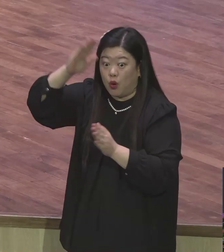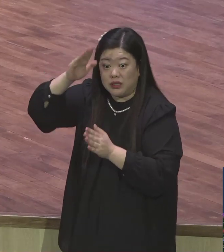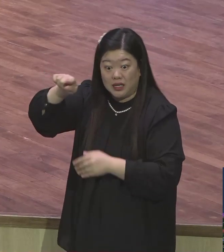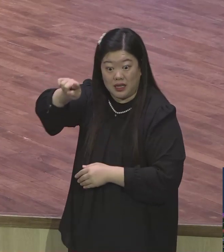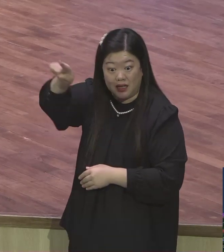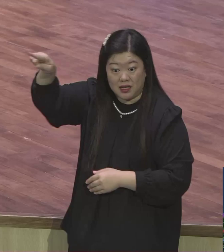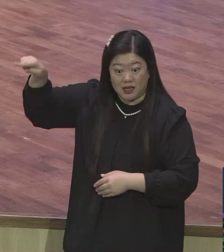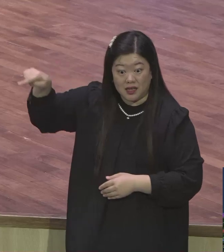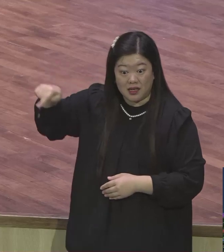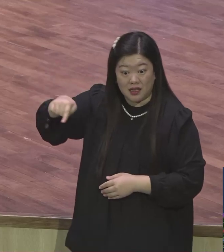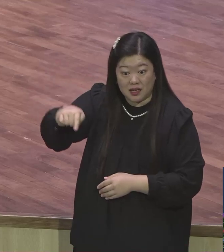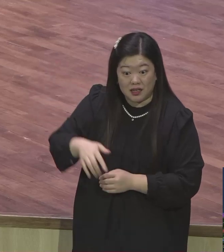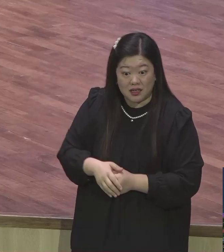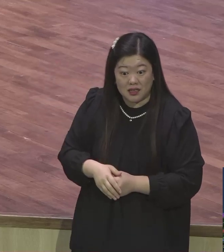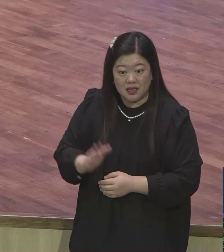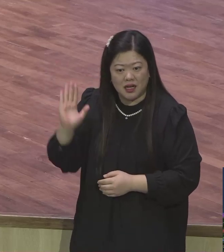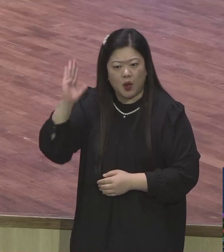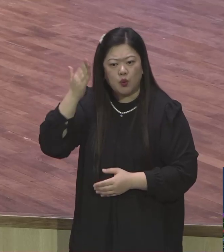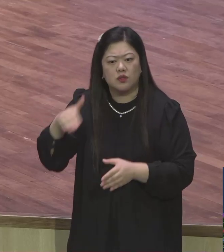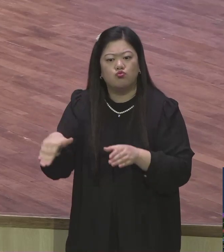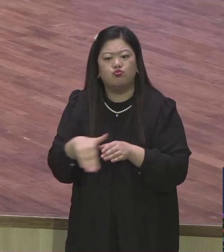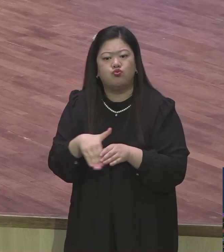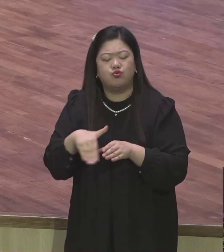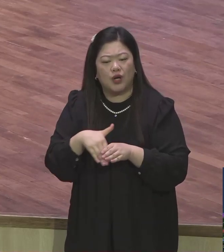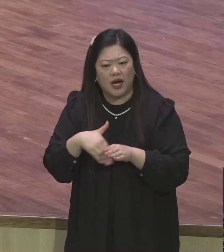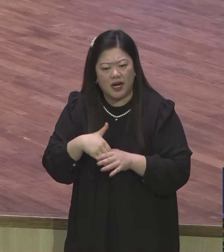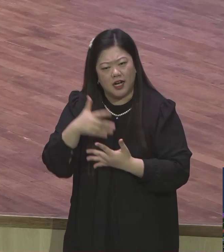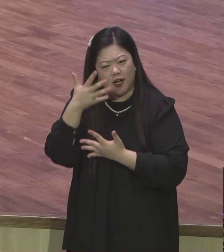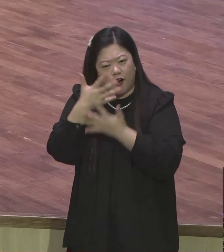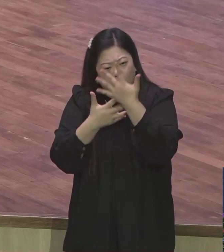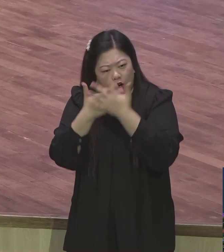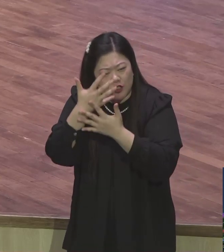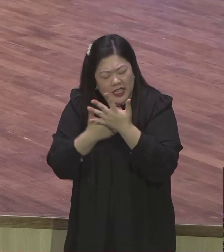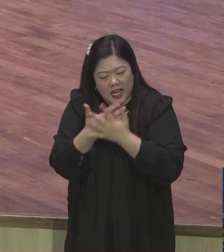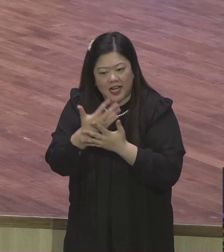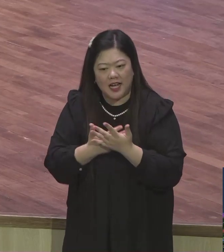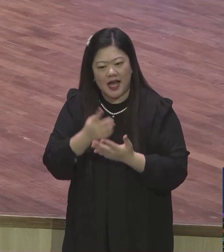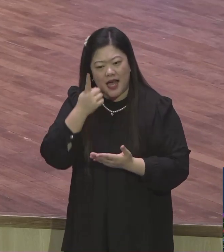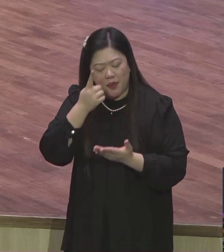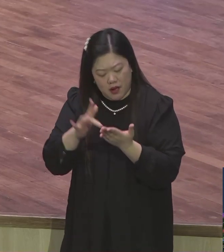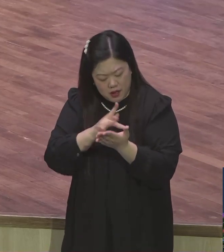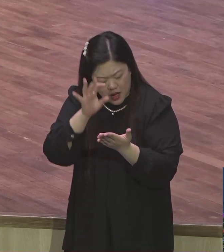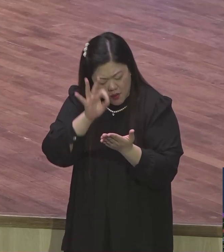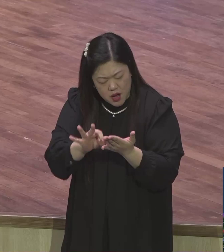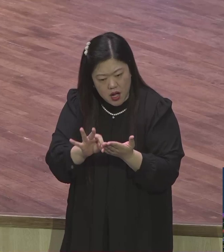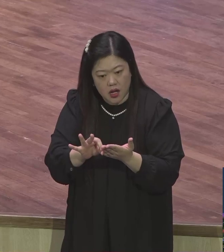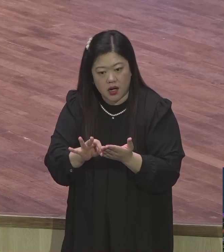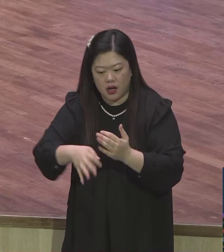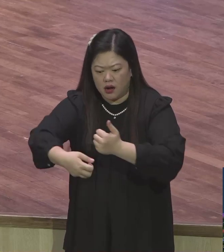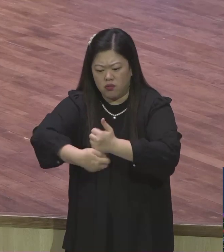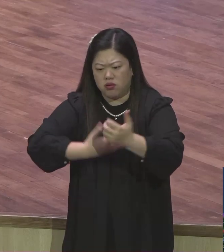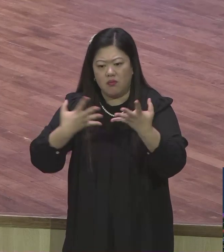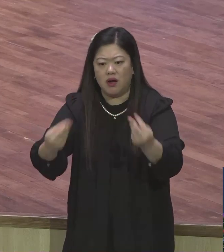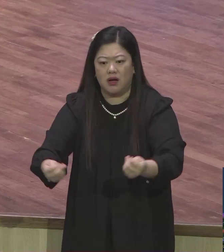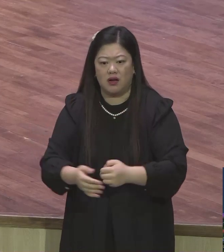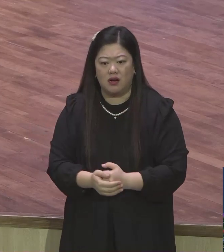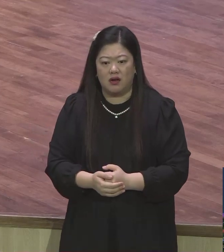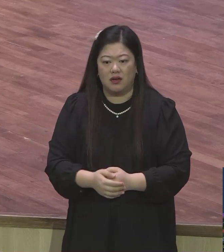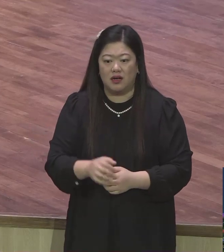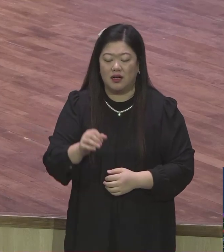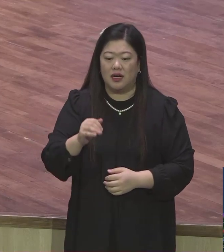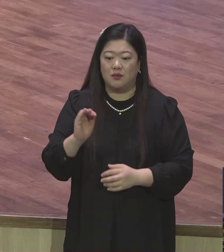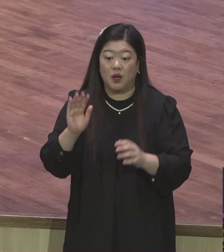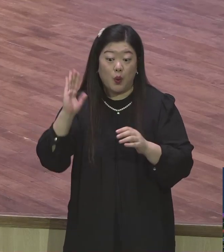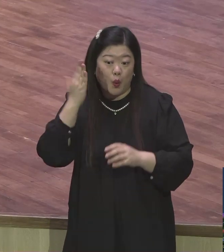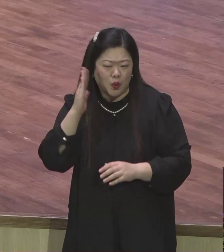렘넌트들, 이 문화적 이 지금 영향을 엄청 사단에 받고 있어요. 자기들도 몰라. SNS가요. 너무 쉽게